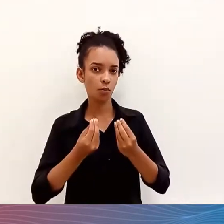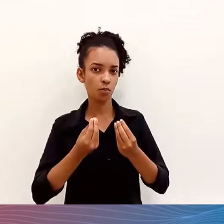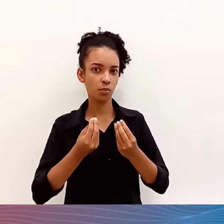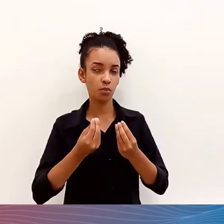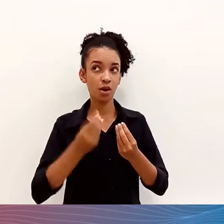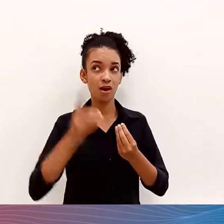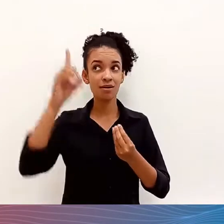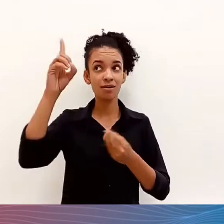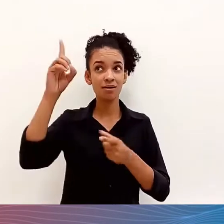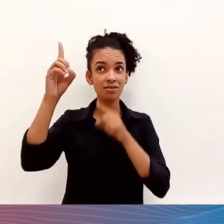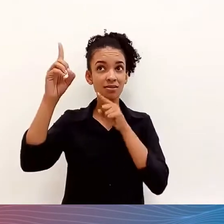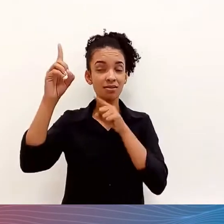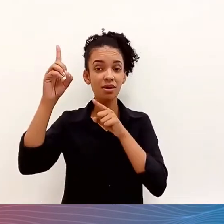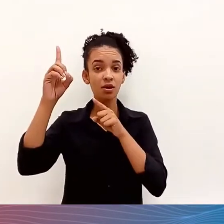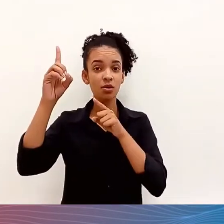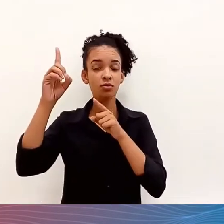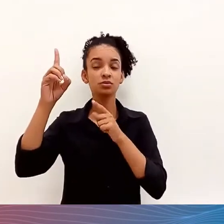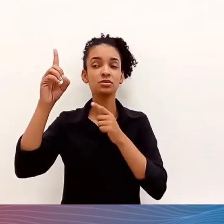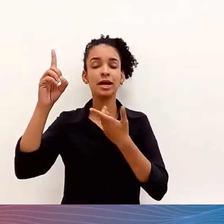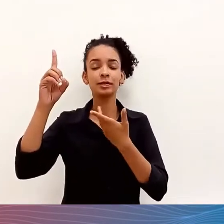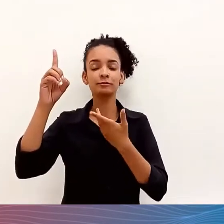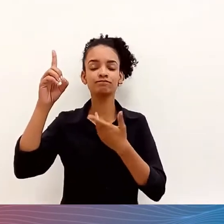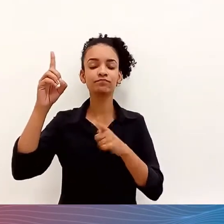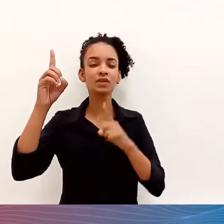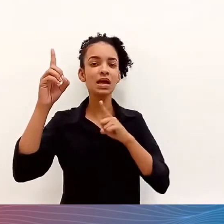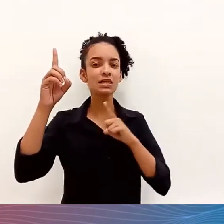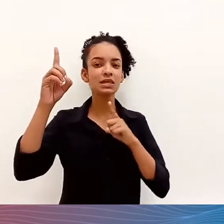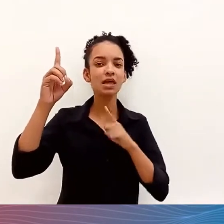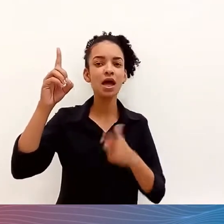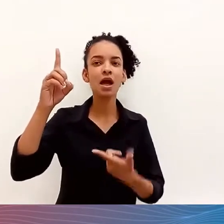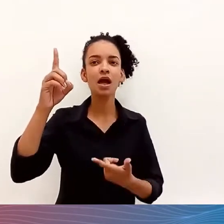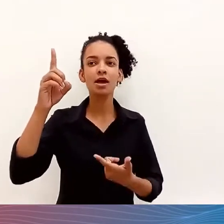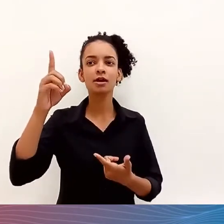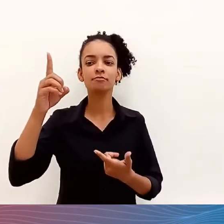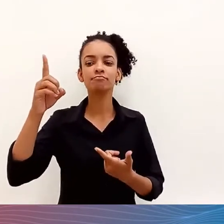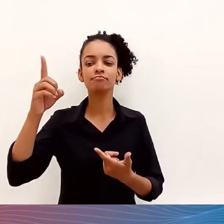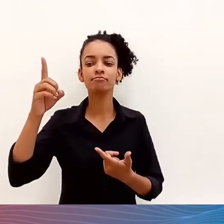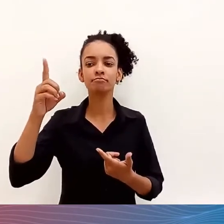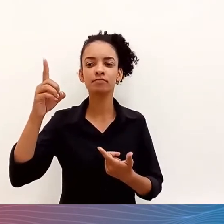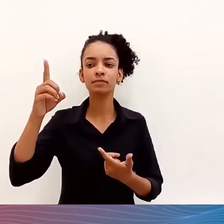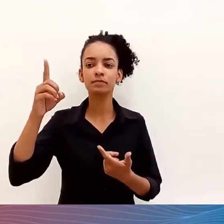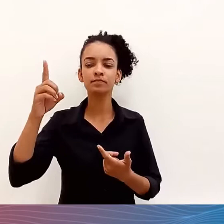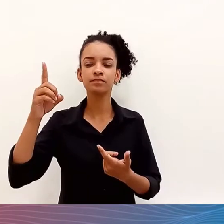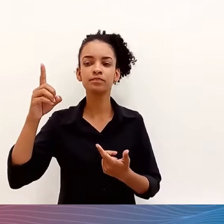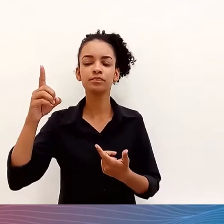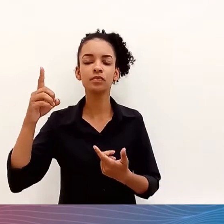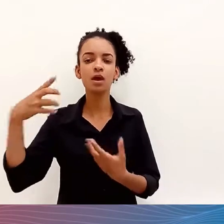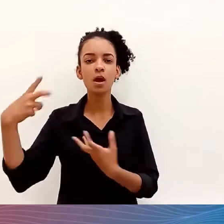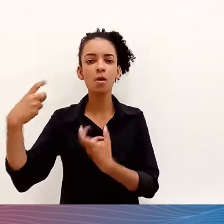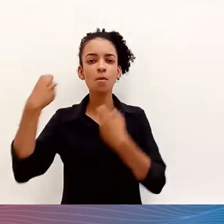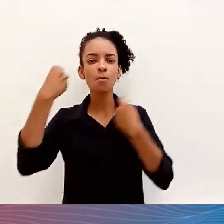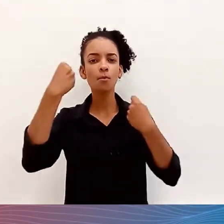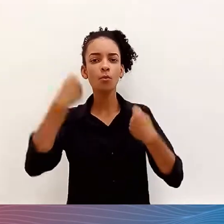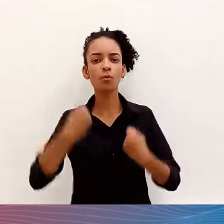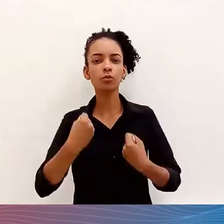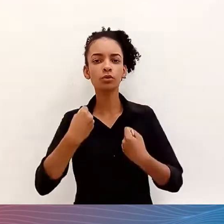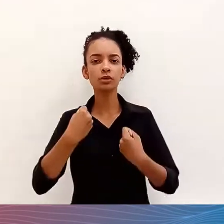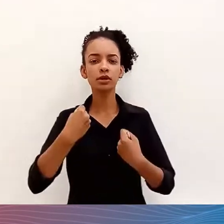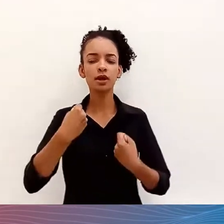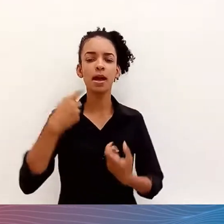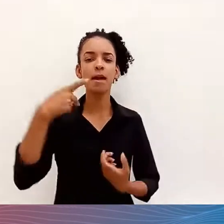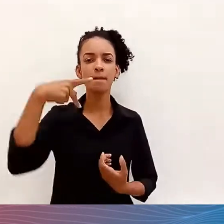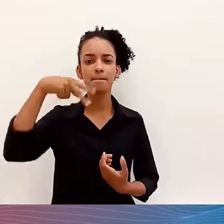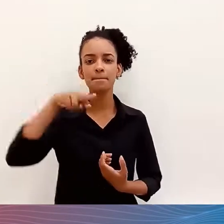Mas para que a presciência de Deus se não é segundo as obras do homem? Não é segundo o que o homem fizer de bem ou